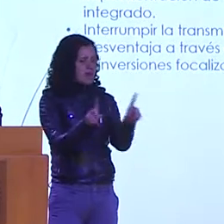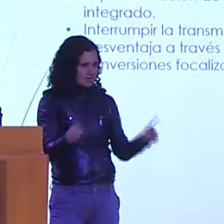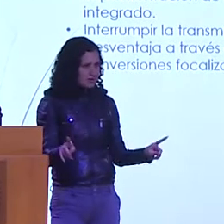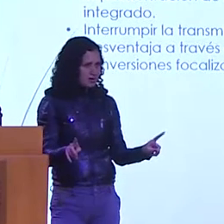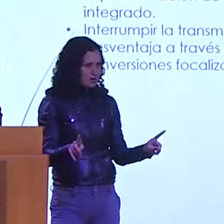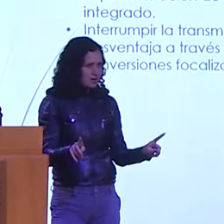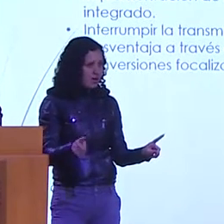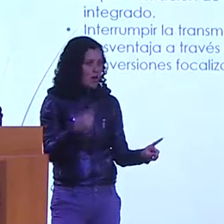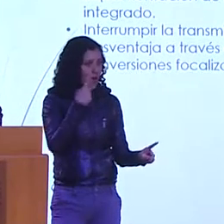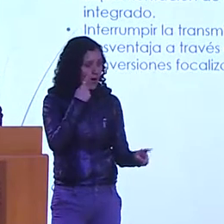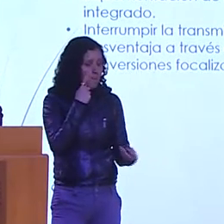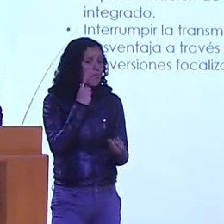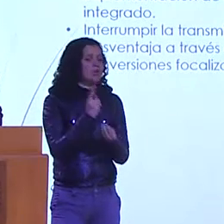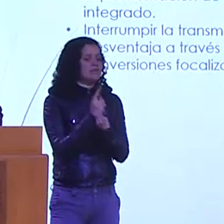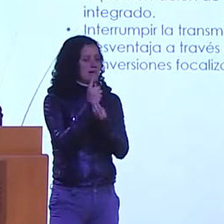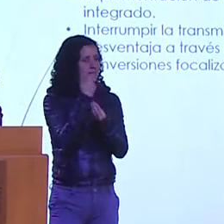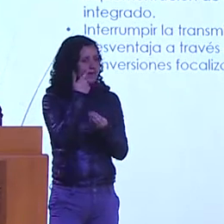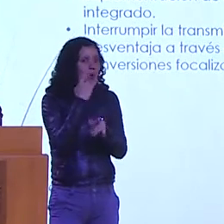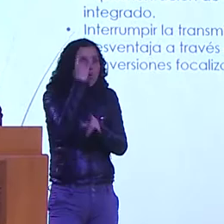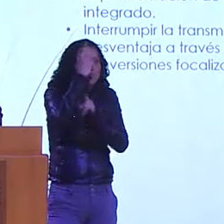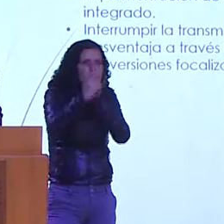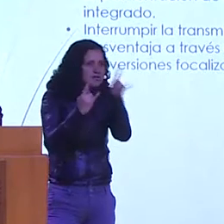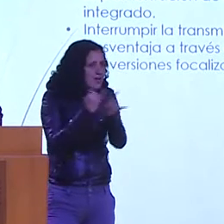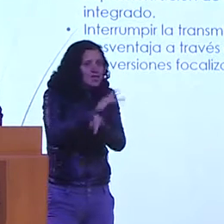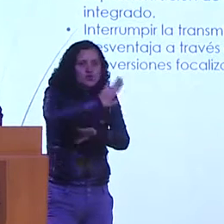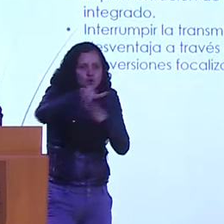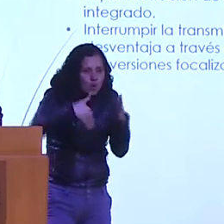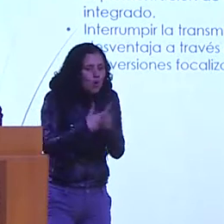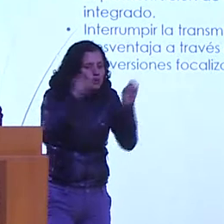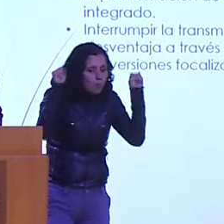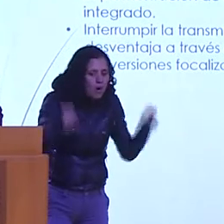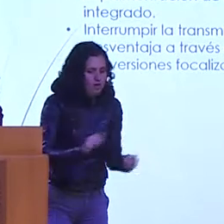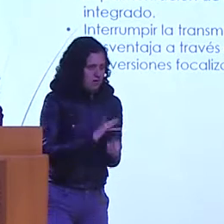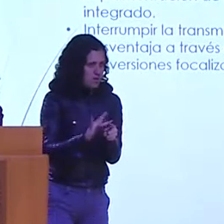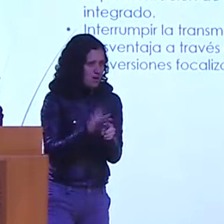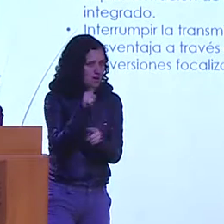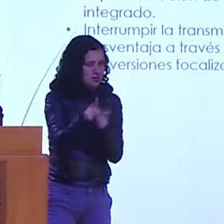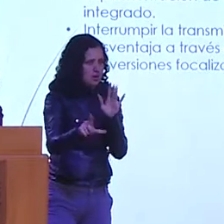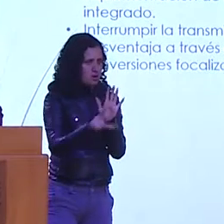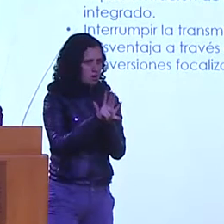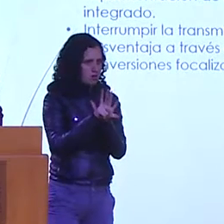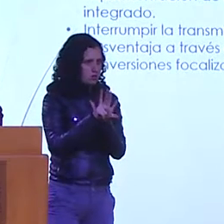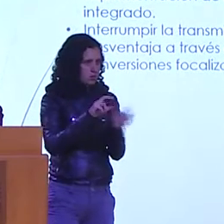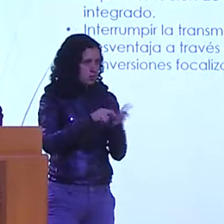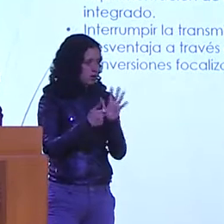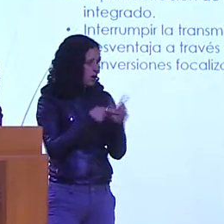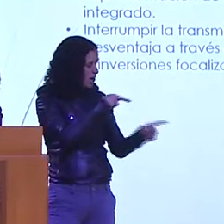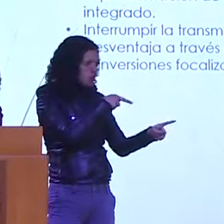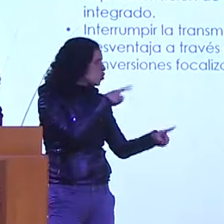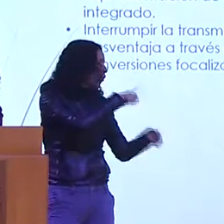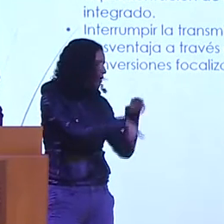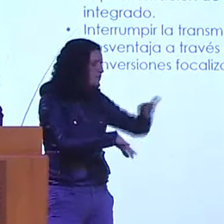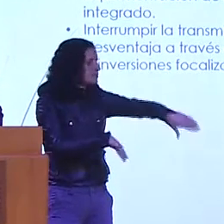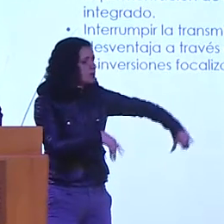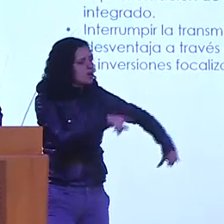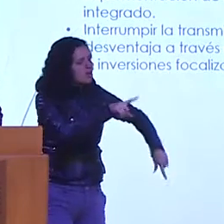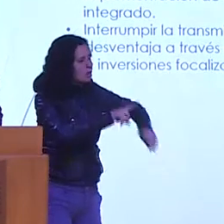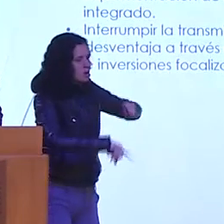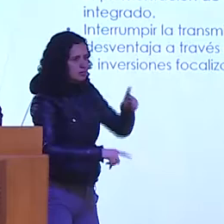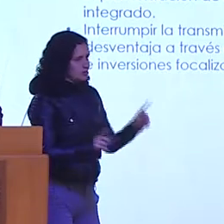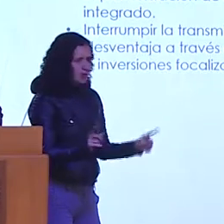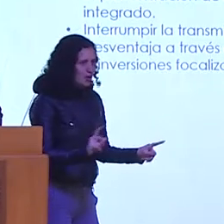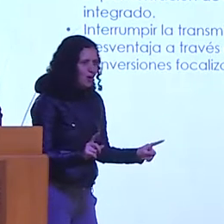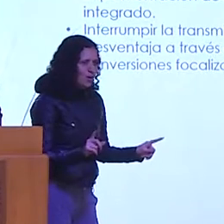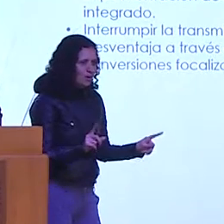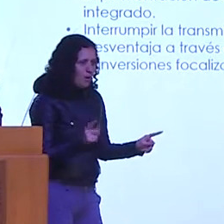políticas universalizantes que lleguen a todo el mundo, sin ninguna distinción, o precisamente teniendo